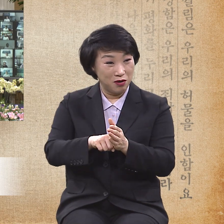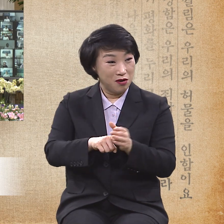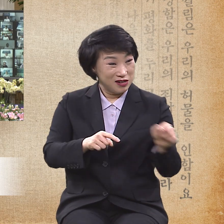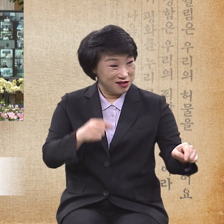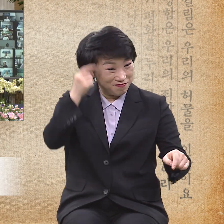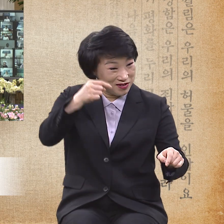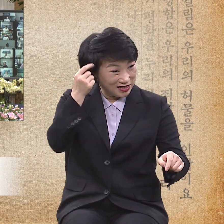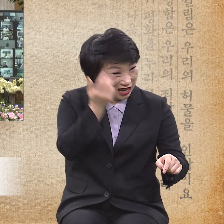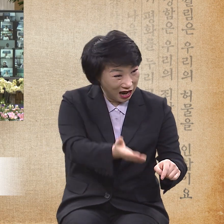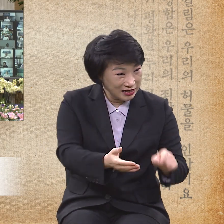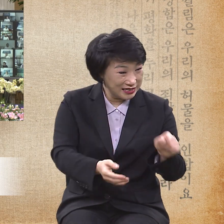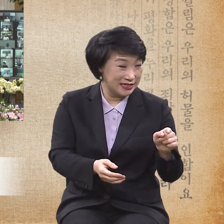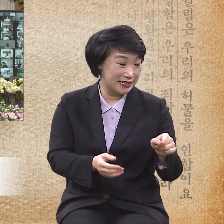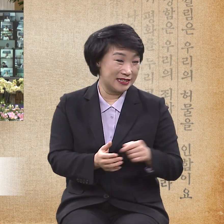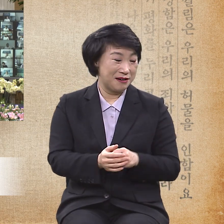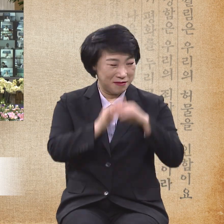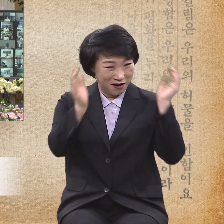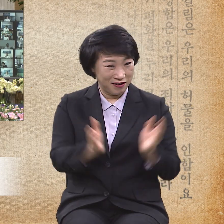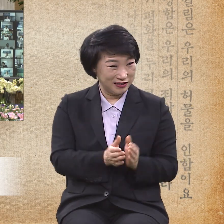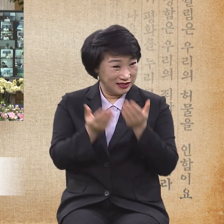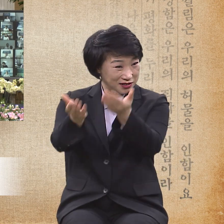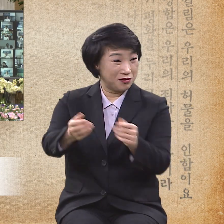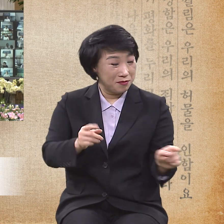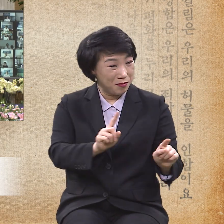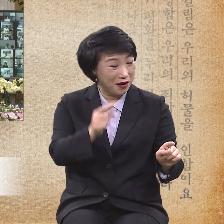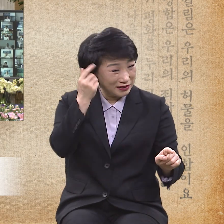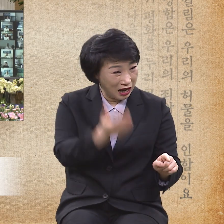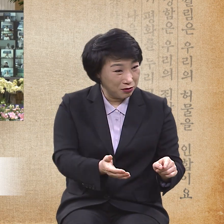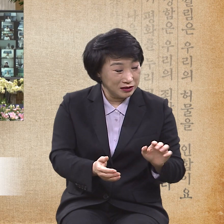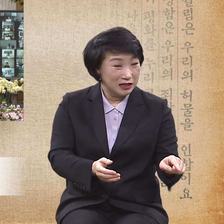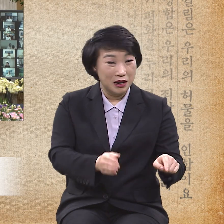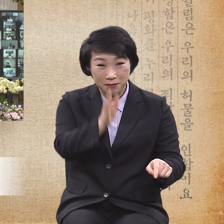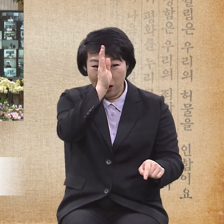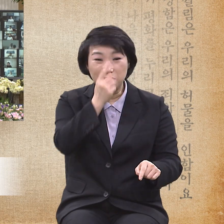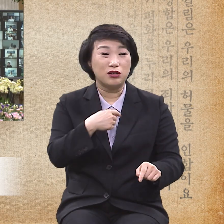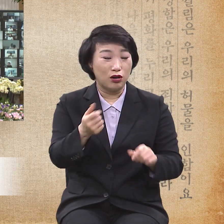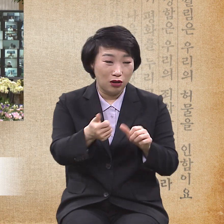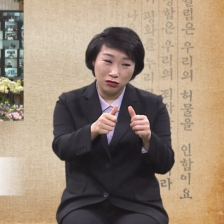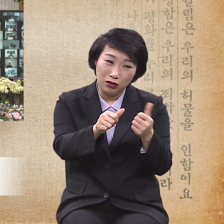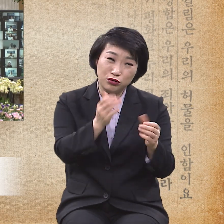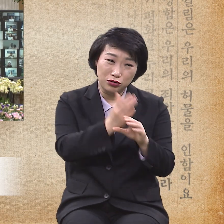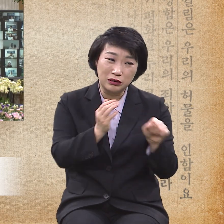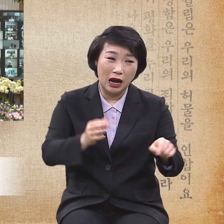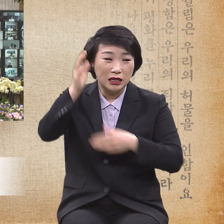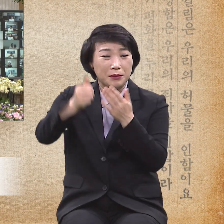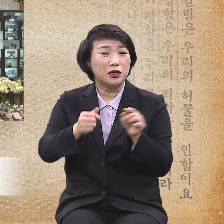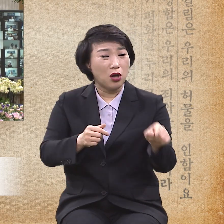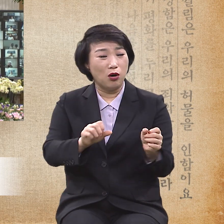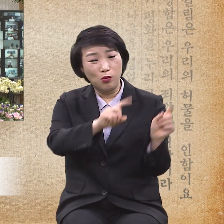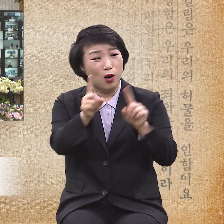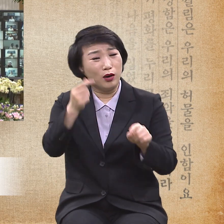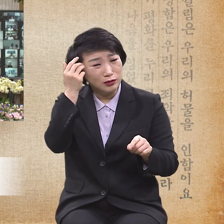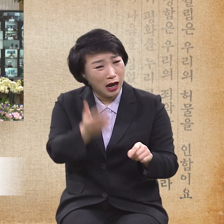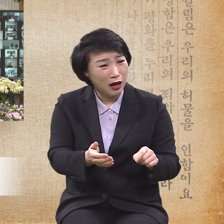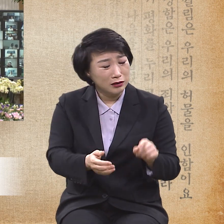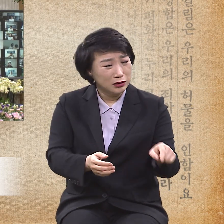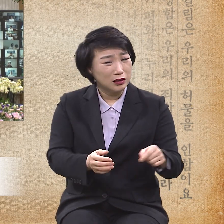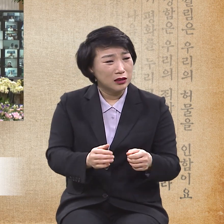너 다 갖다 내놓고 뭐든 너 병들어 죽게 됐는데 그 하나님이 너를 살려줘. 그 하나님 못 오를